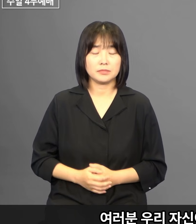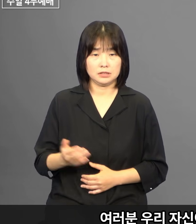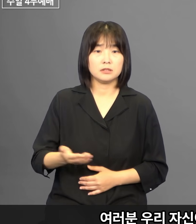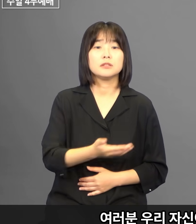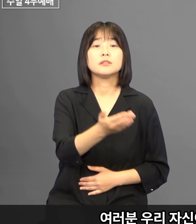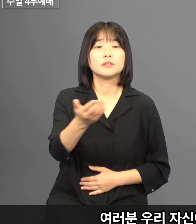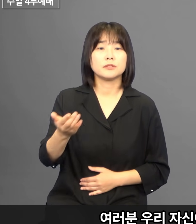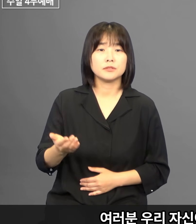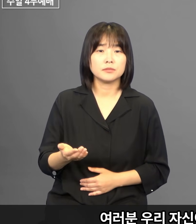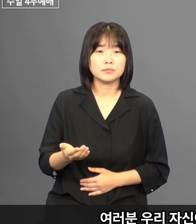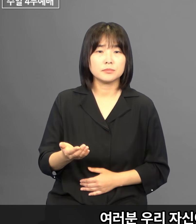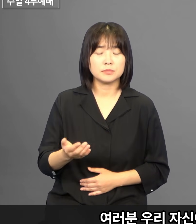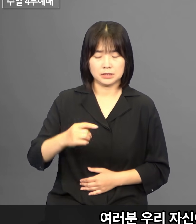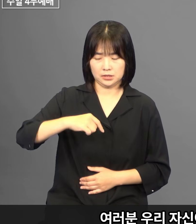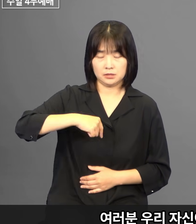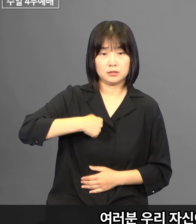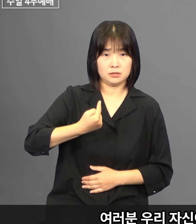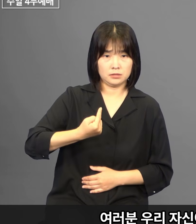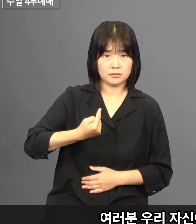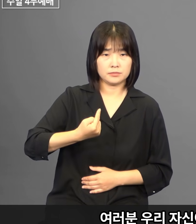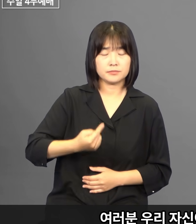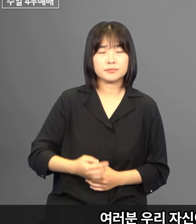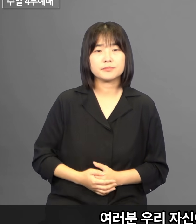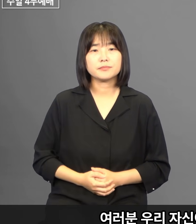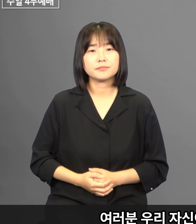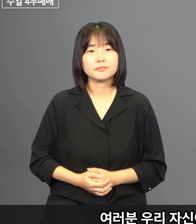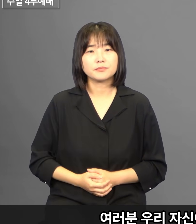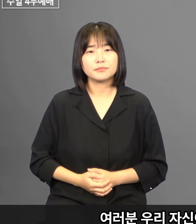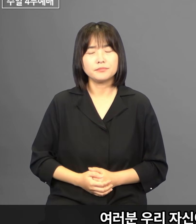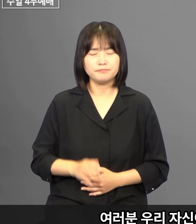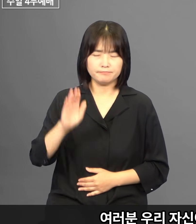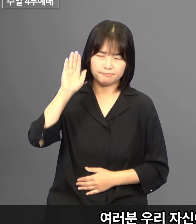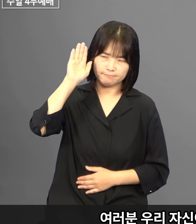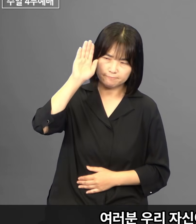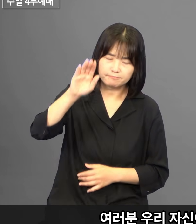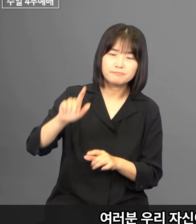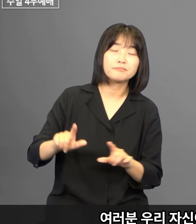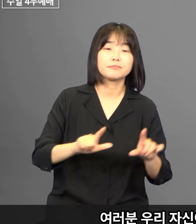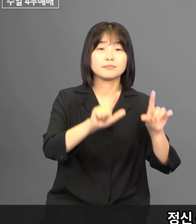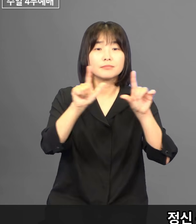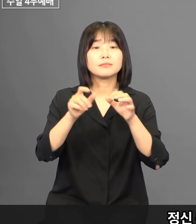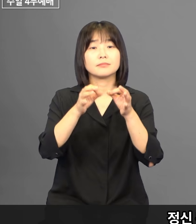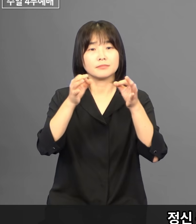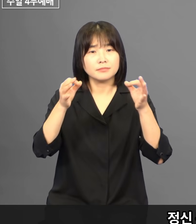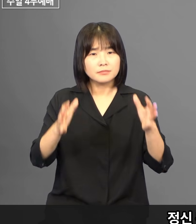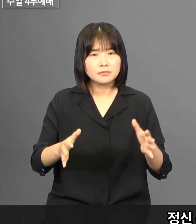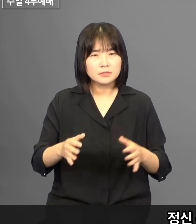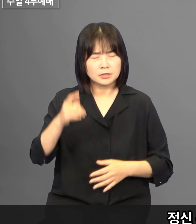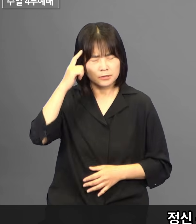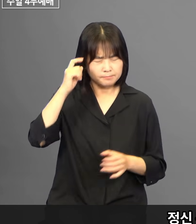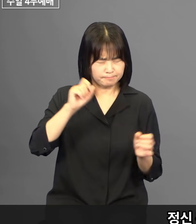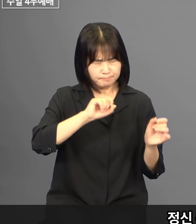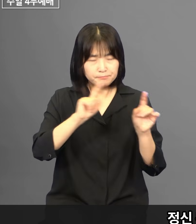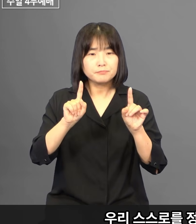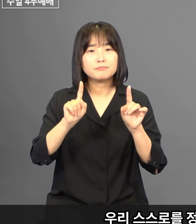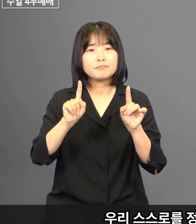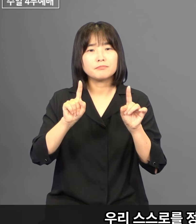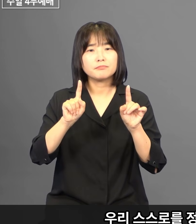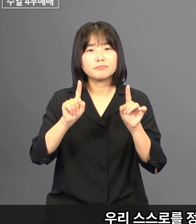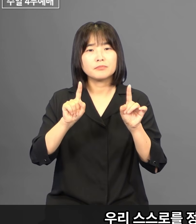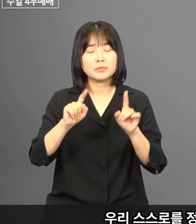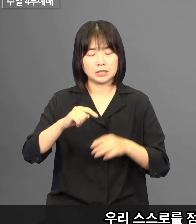여러분, 우리 자신이 앞으로 살아가는 동안에 정신 똑바로 차리고